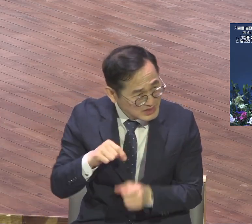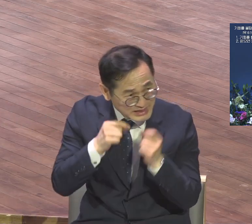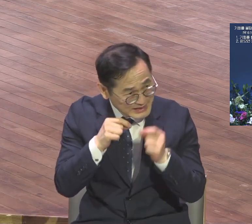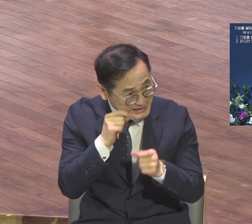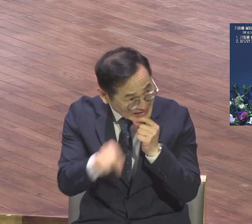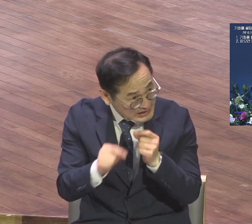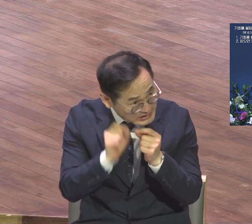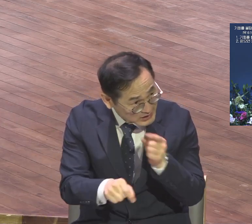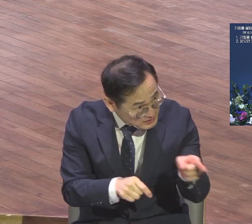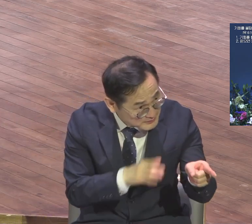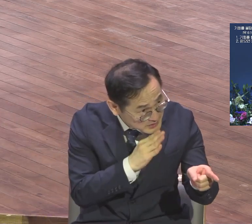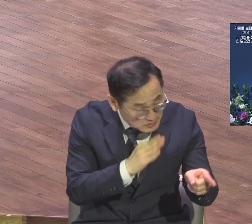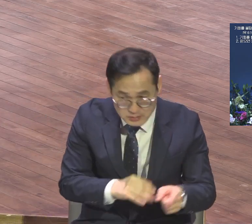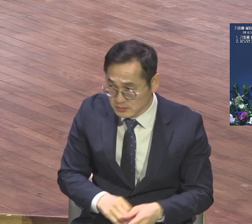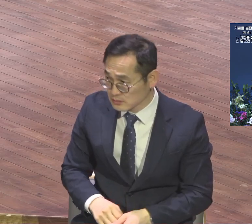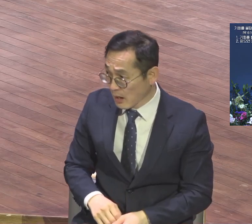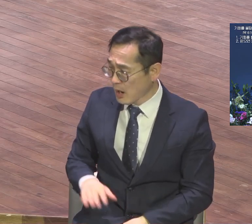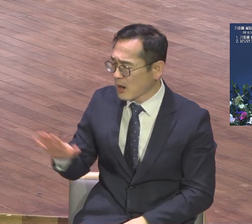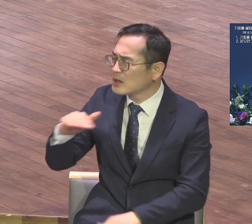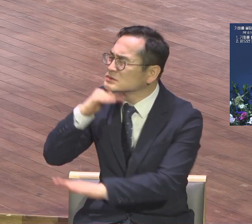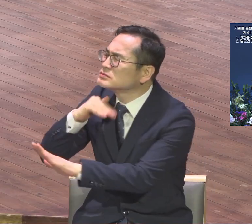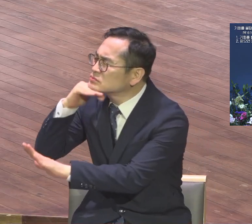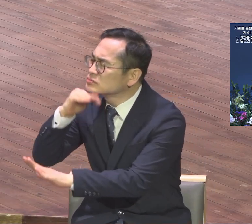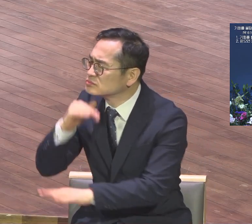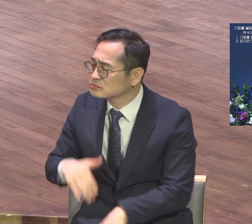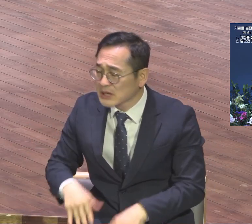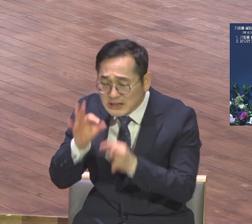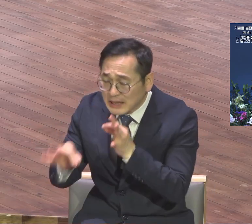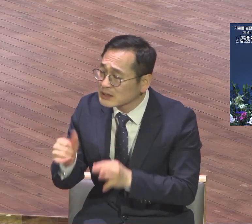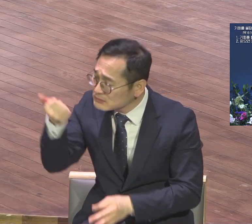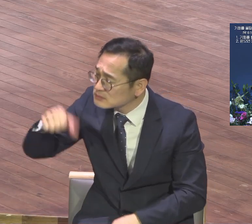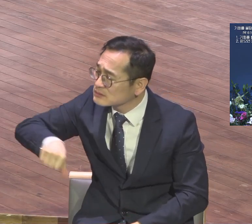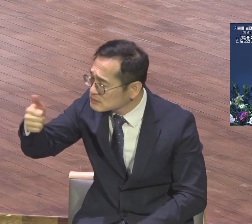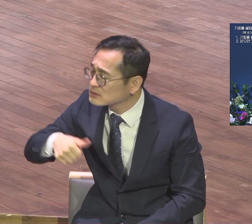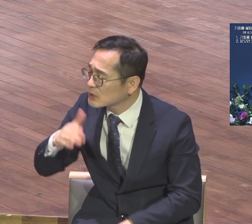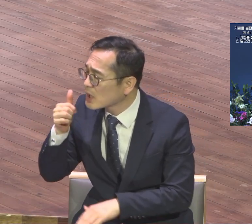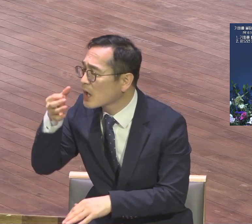아닌지 시간 지나면 알거 알겠습니까? 그럼 기다려보세요.